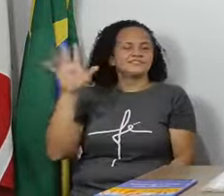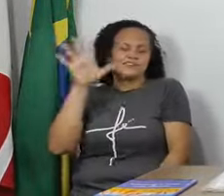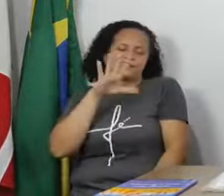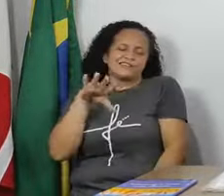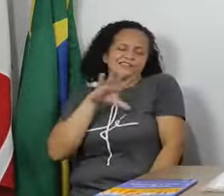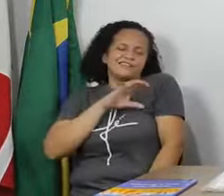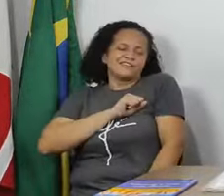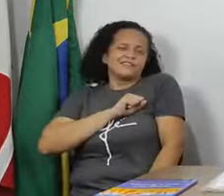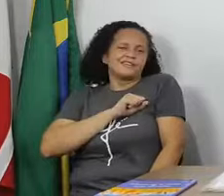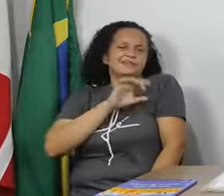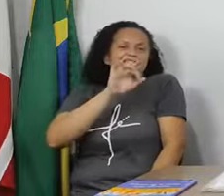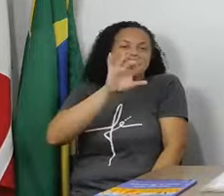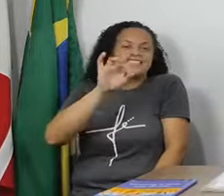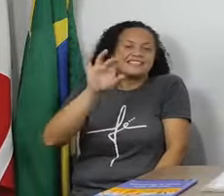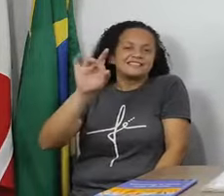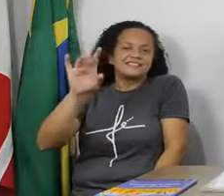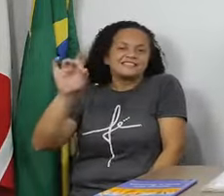de nós.